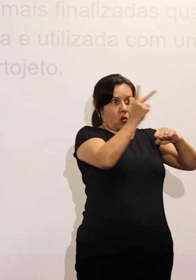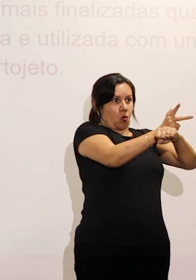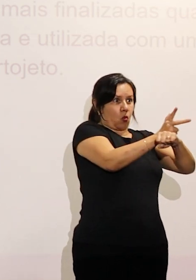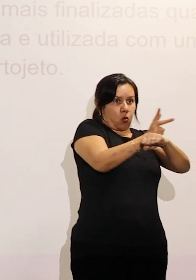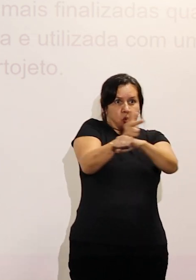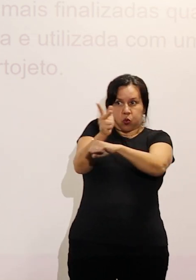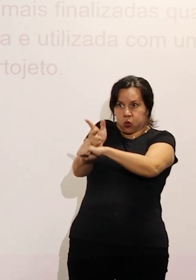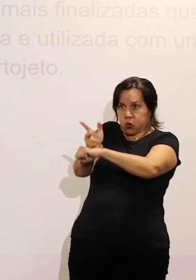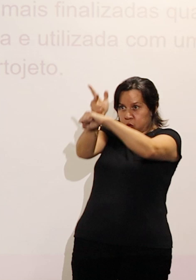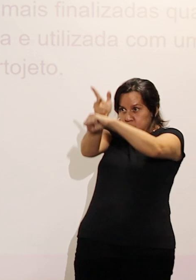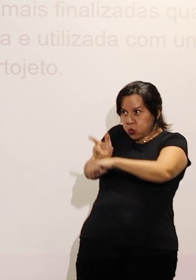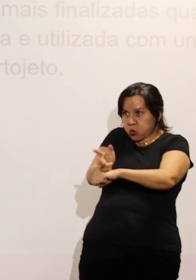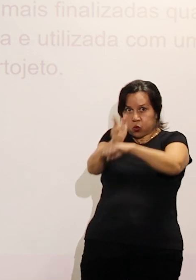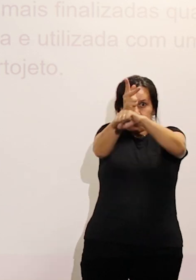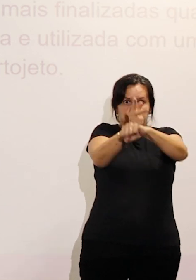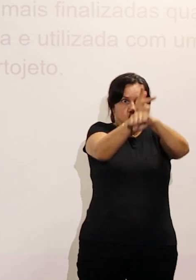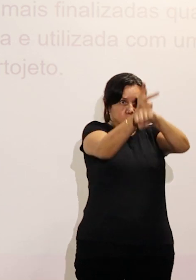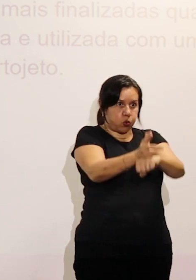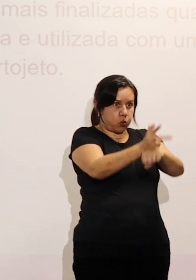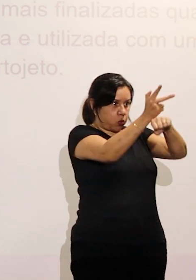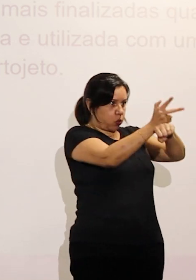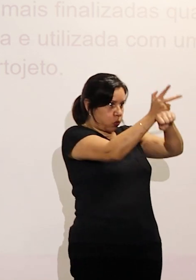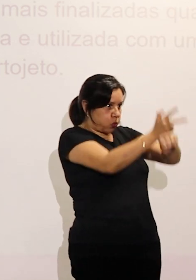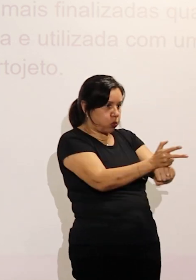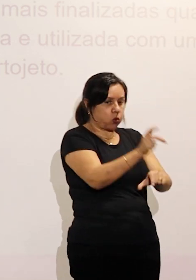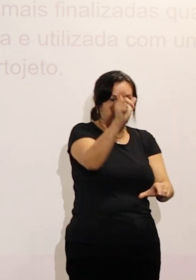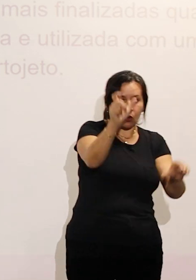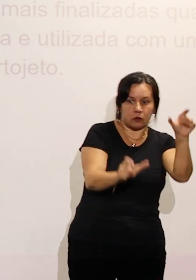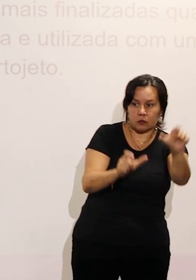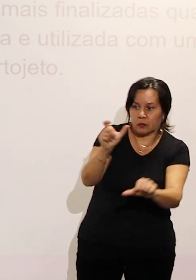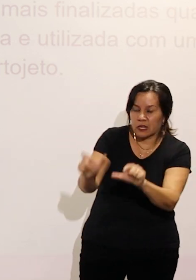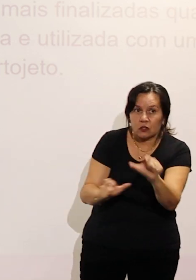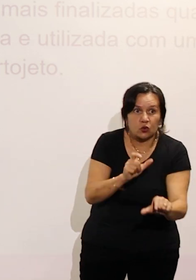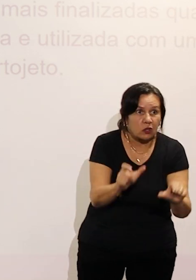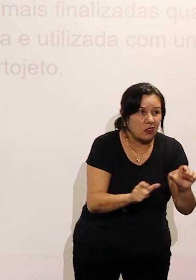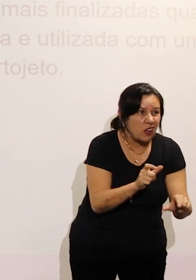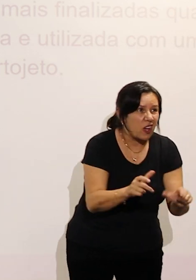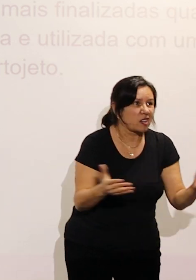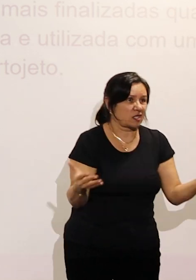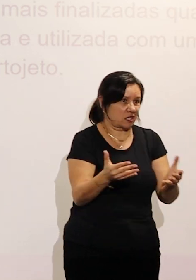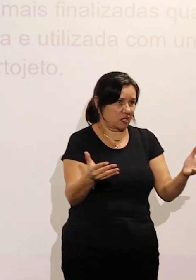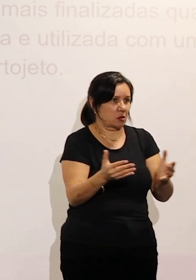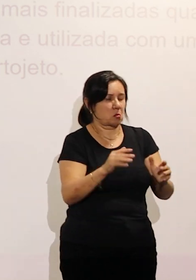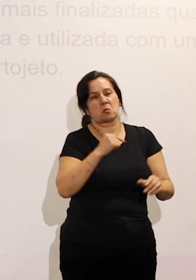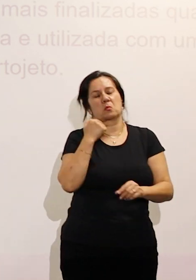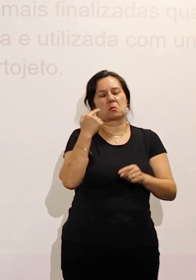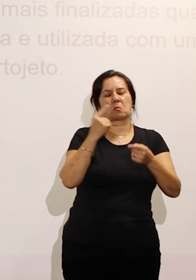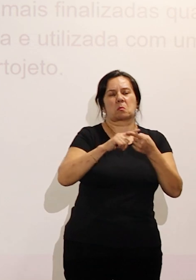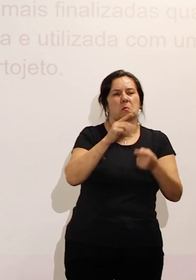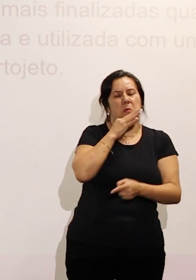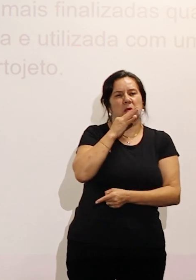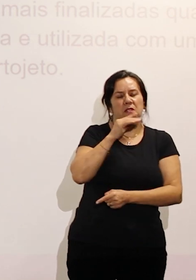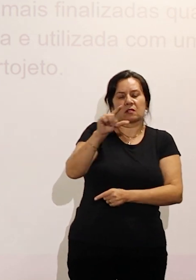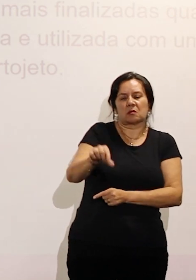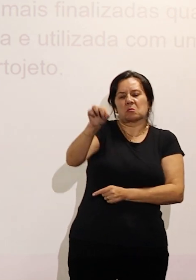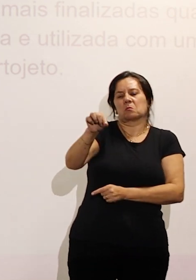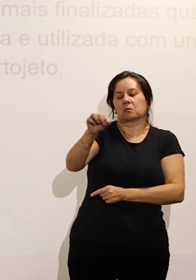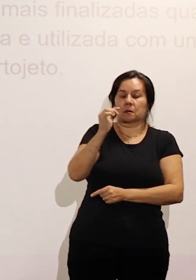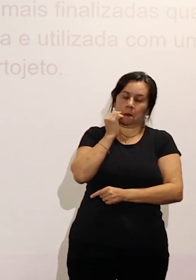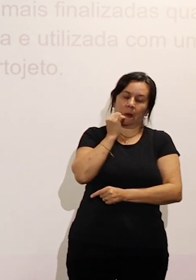ter uma ideia da posição dos personagens na cena, de algum elemento-chave da cena, por exemplo, um item que o personagem tem que pegar,